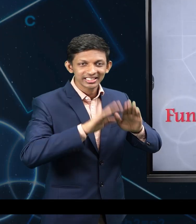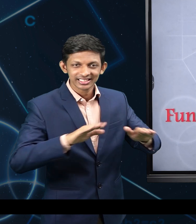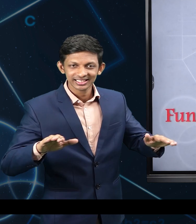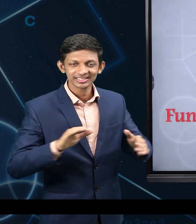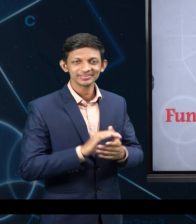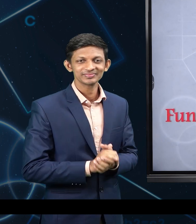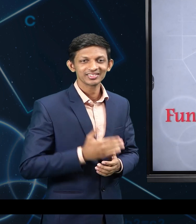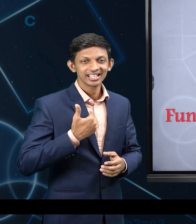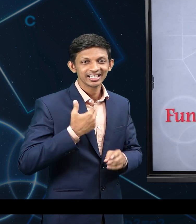ನಾನು ಪ್ರಮೀಳಾ.